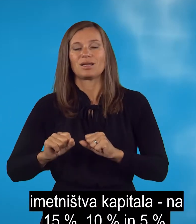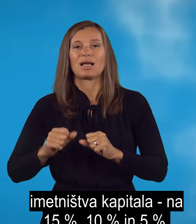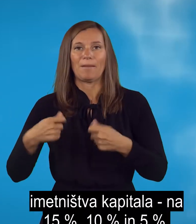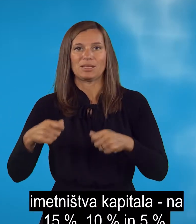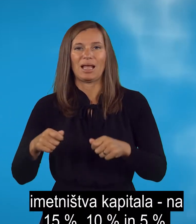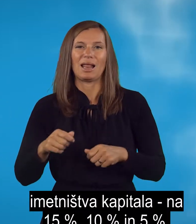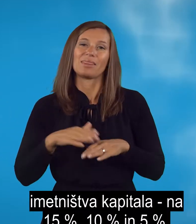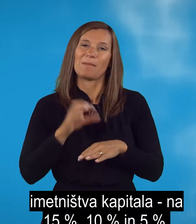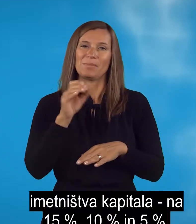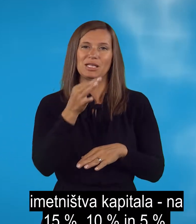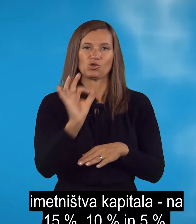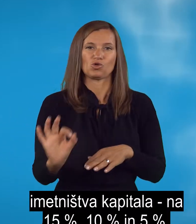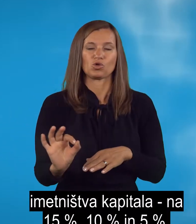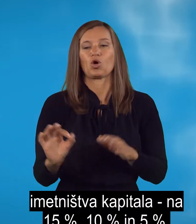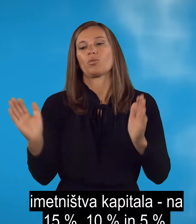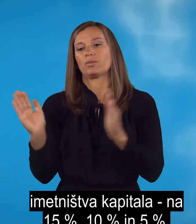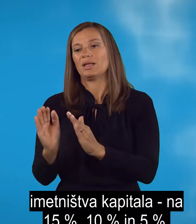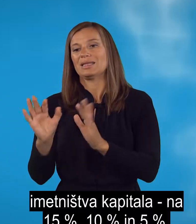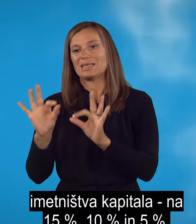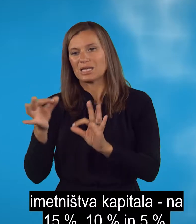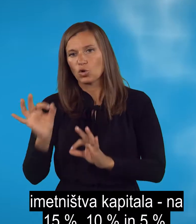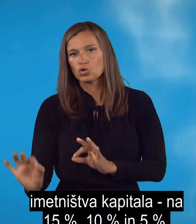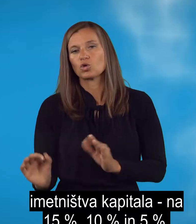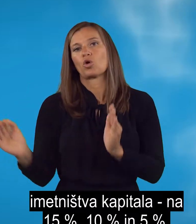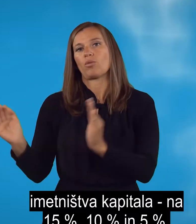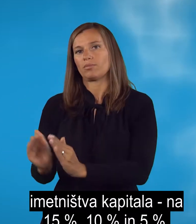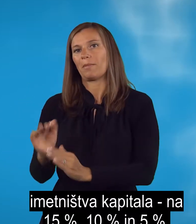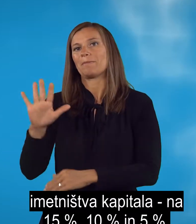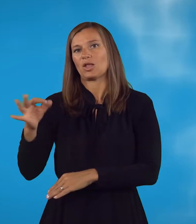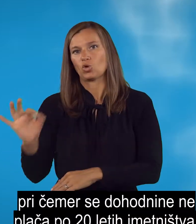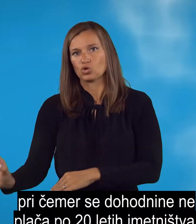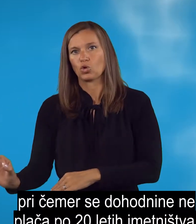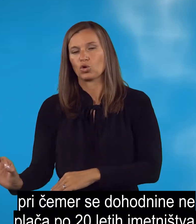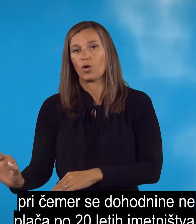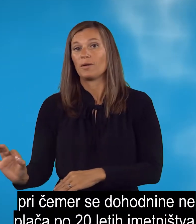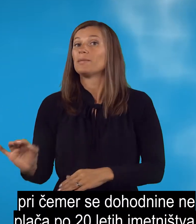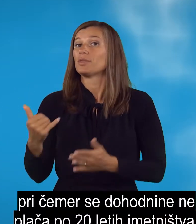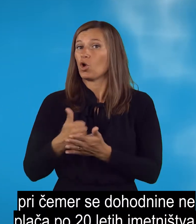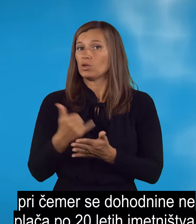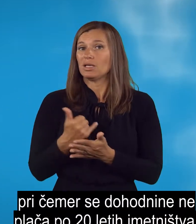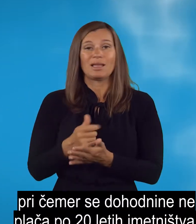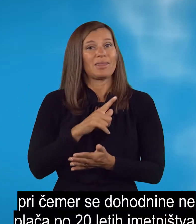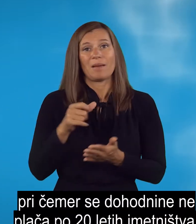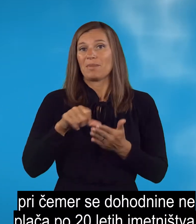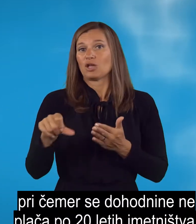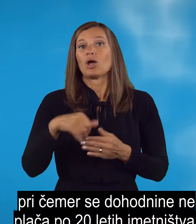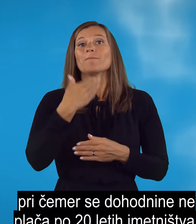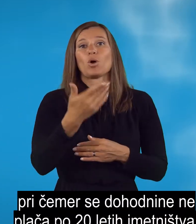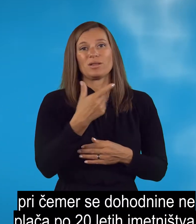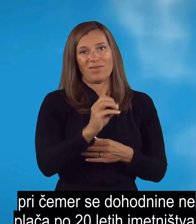na 15%, 10% in 5%, pri čemer se dohodnine ne plača po 20